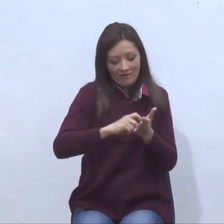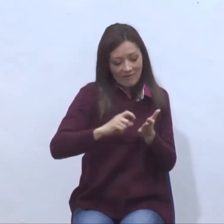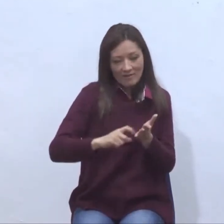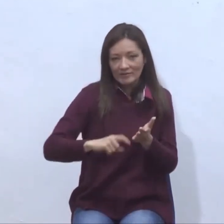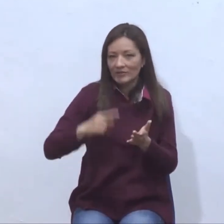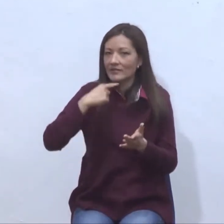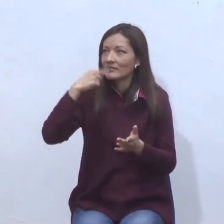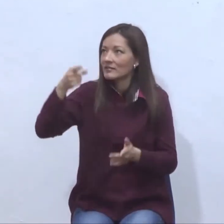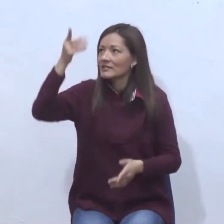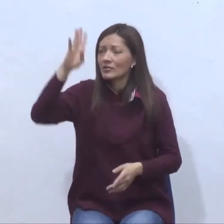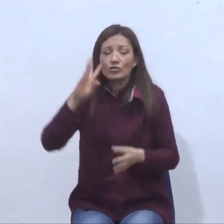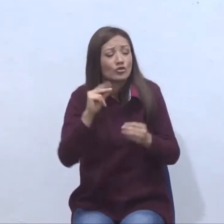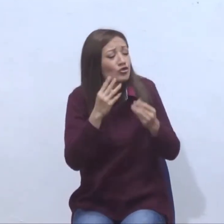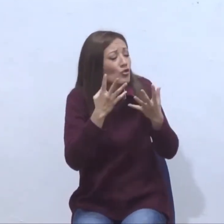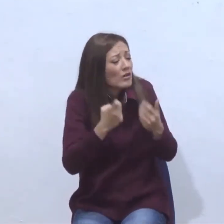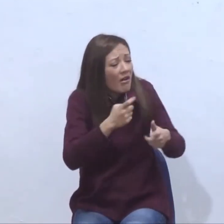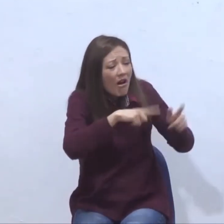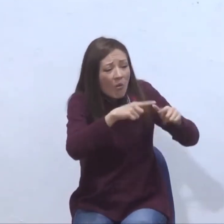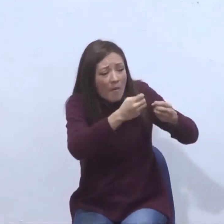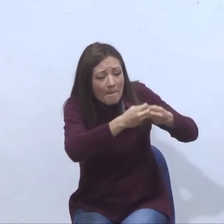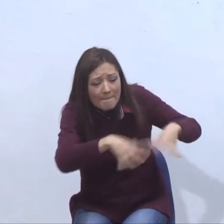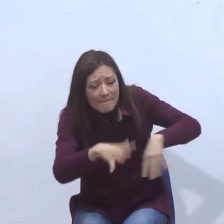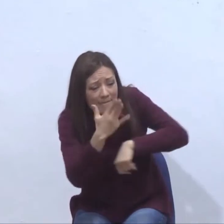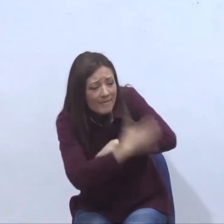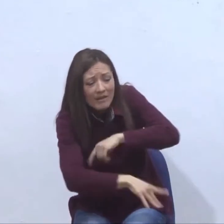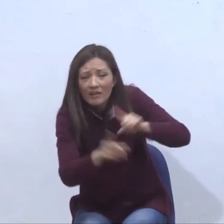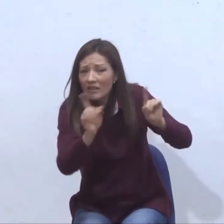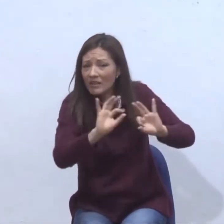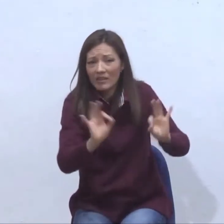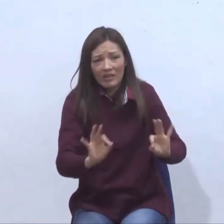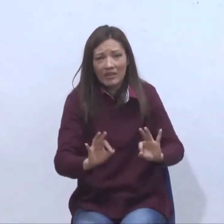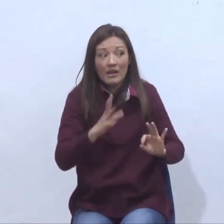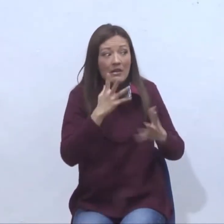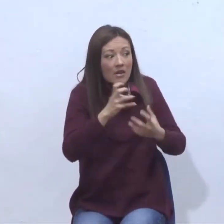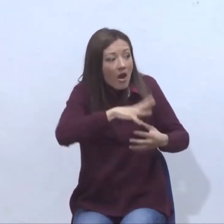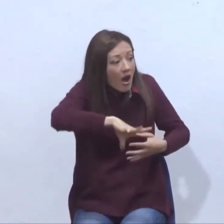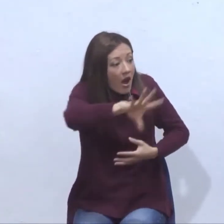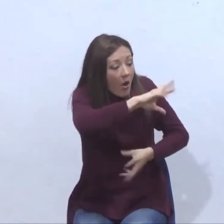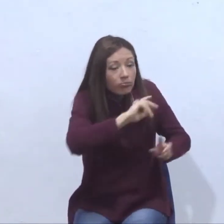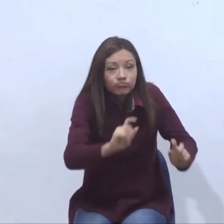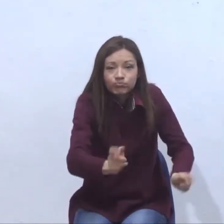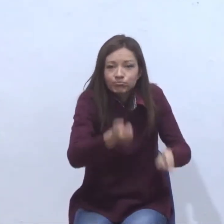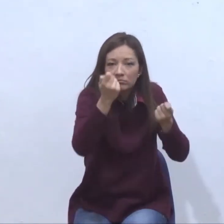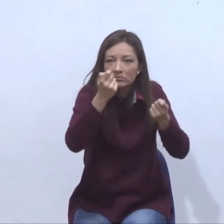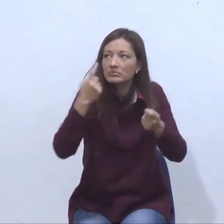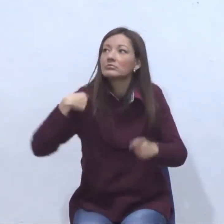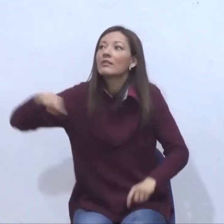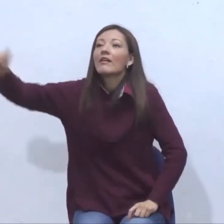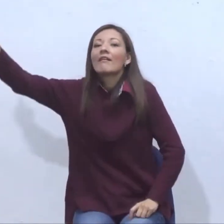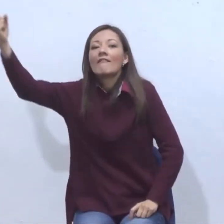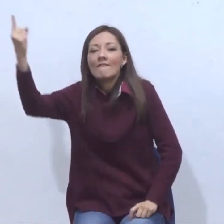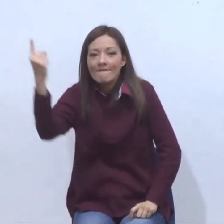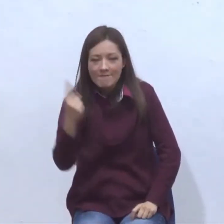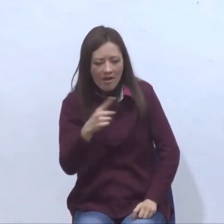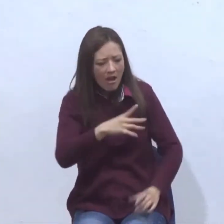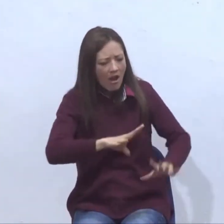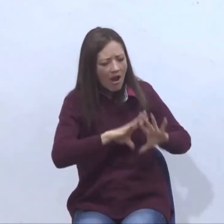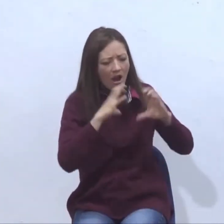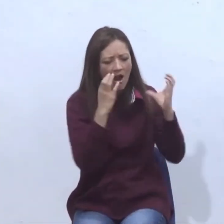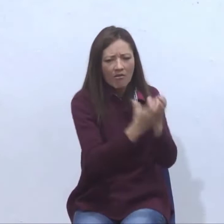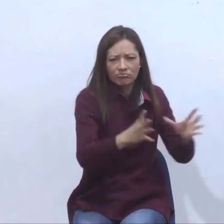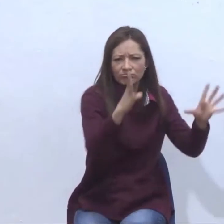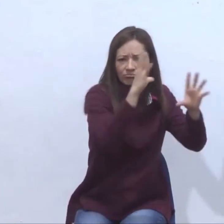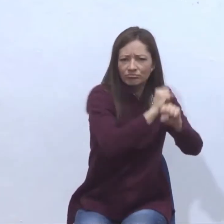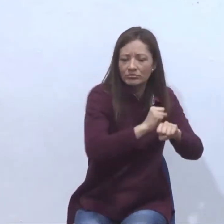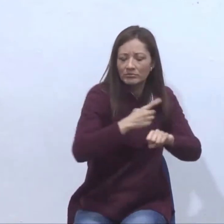no quiere que ninguno se pierda. Y que Él, habiendo venido a este mundo que estaba en tinieblas, ha decidido que a